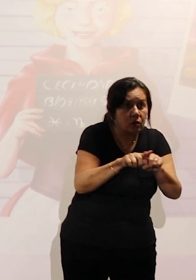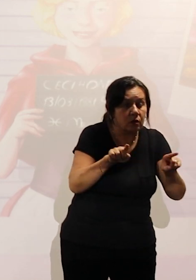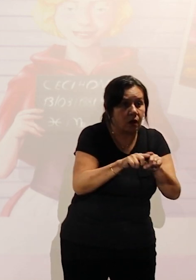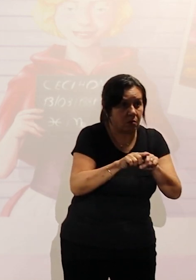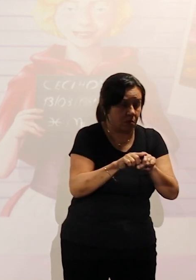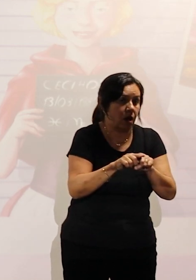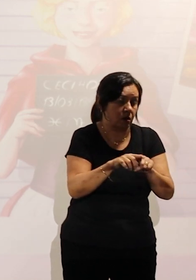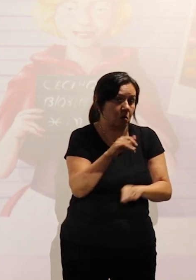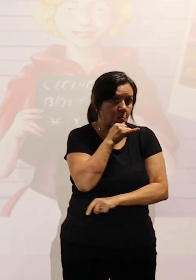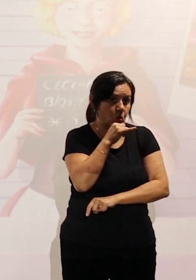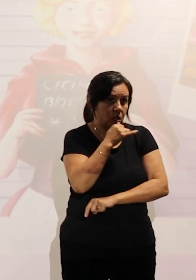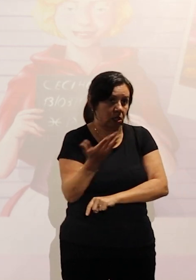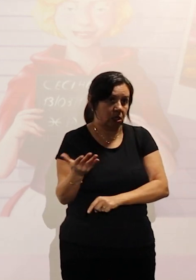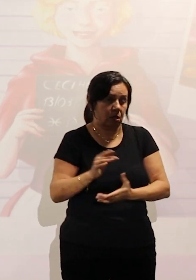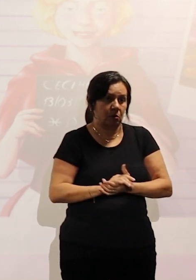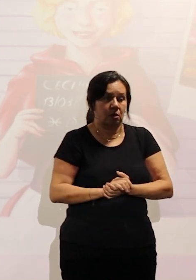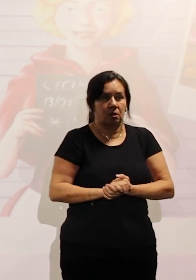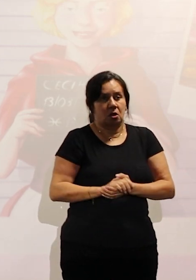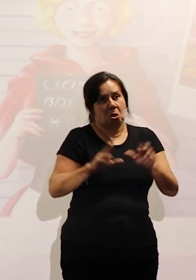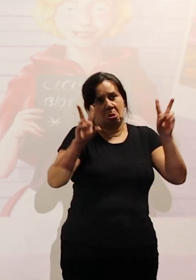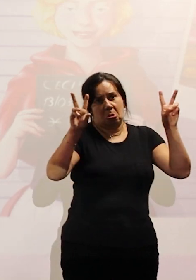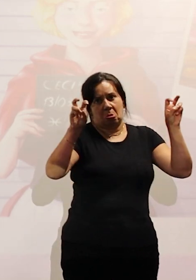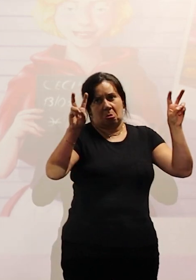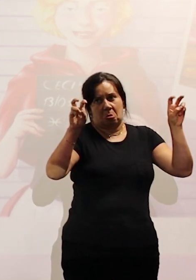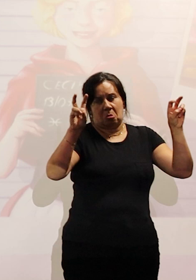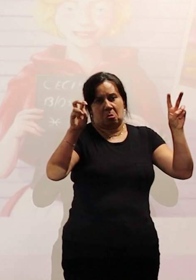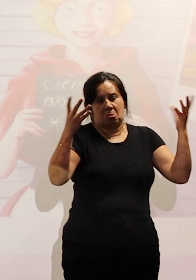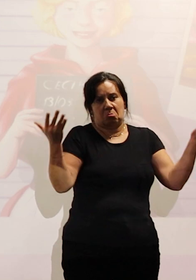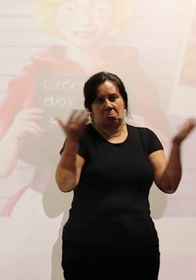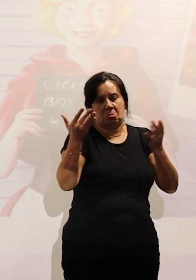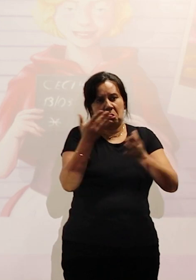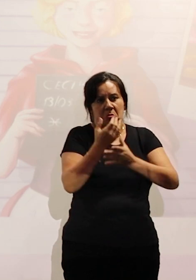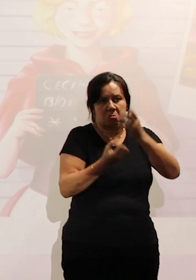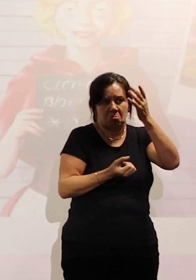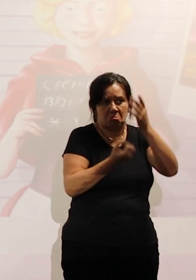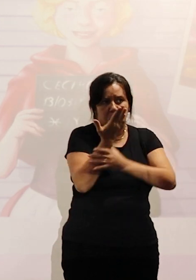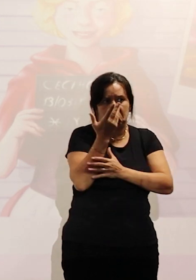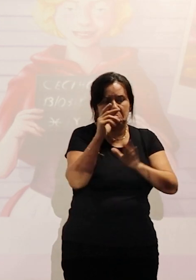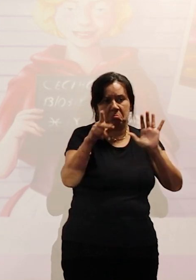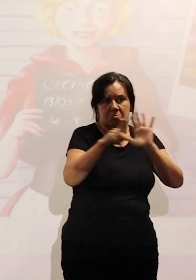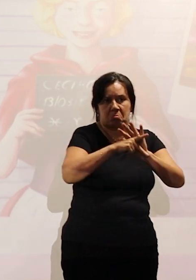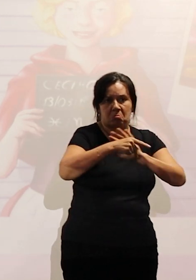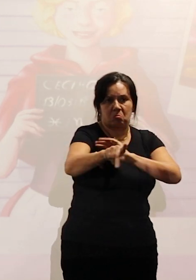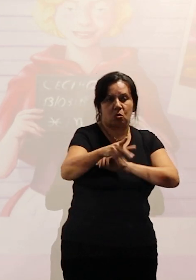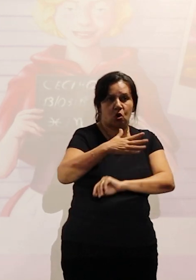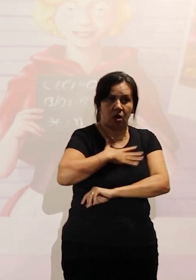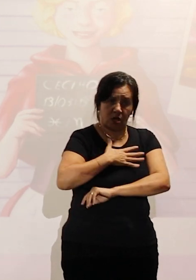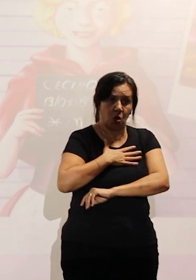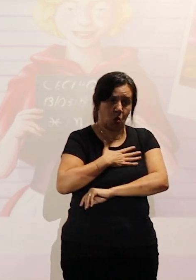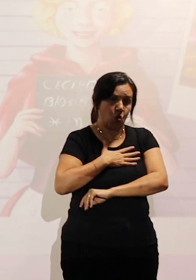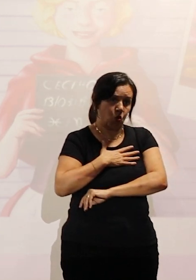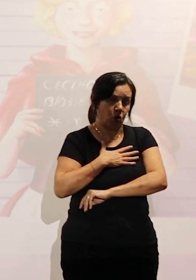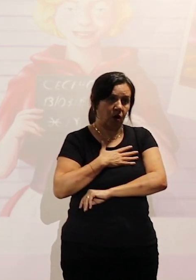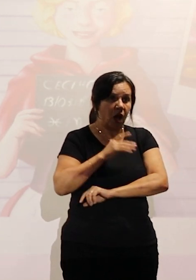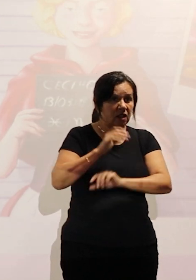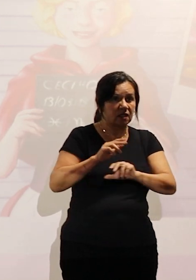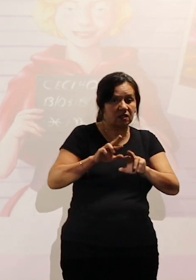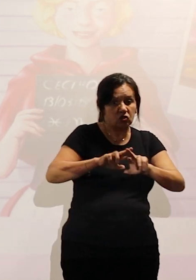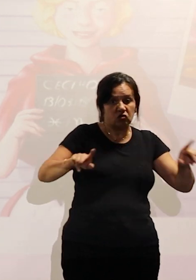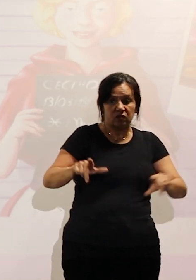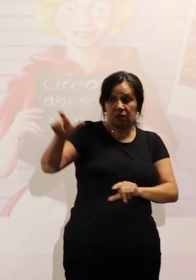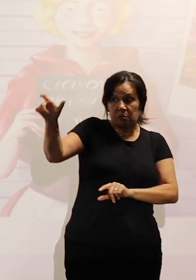ou jogos que são de alguma coisa mais próxima, mais autoral, eu colocar uma versão de mim. Até alguns jogos de clientes, às vezes eu